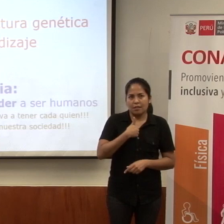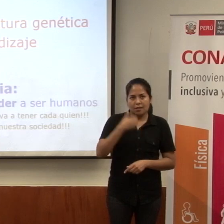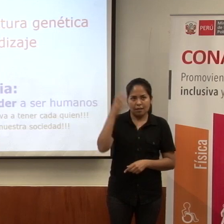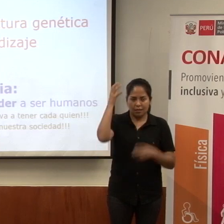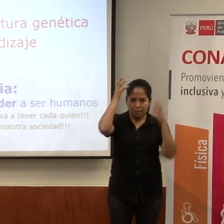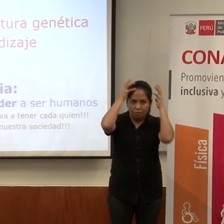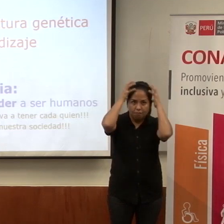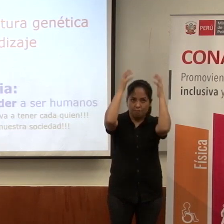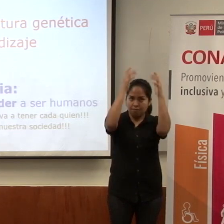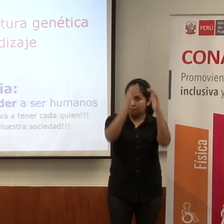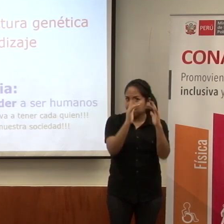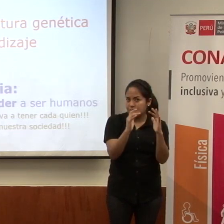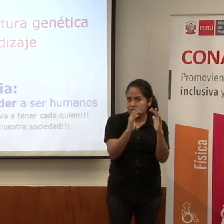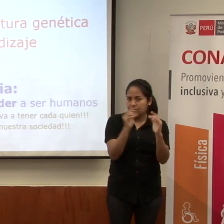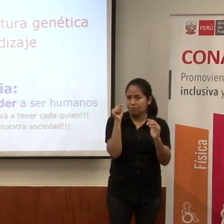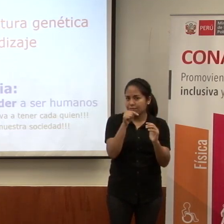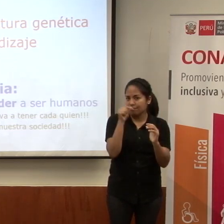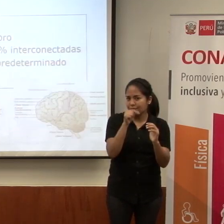cerebro, ¿no es cierto?